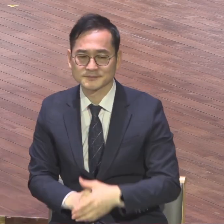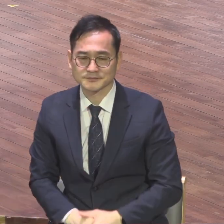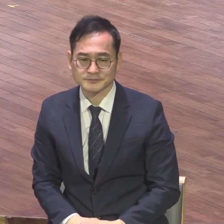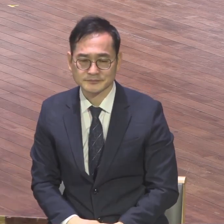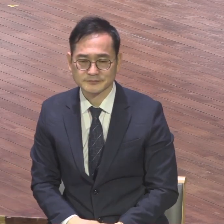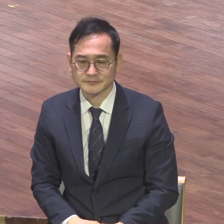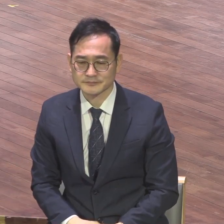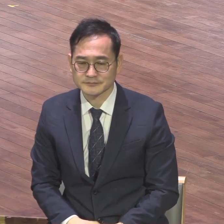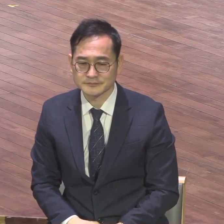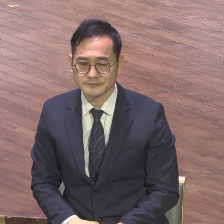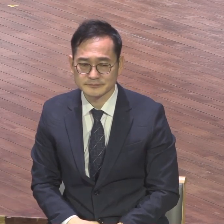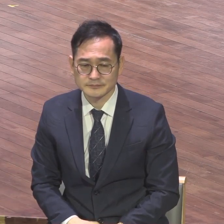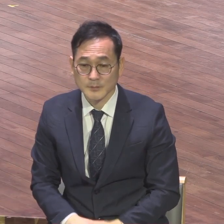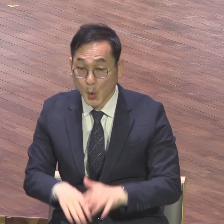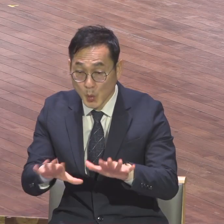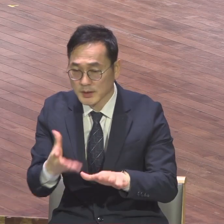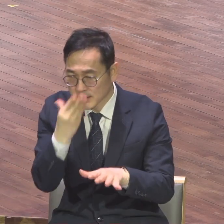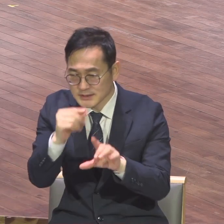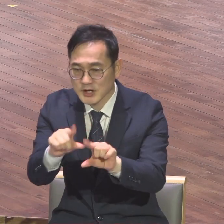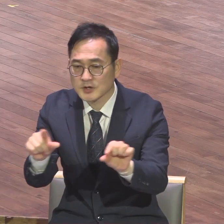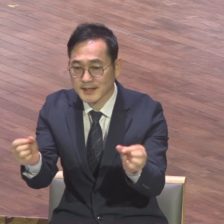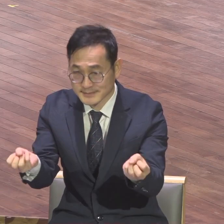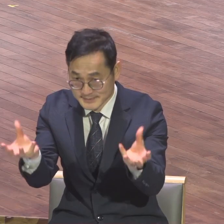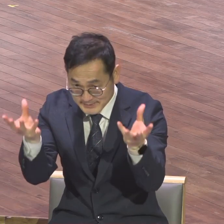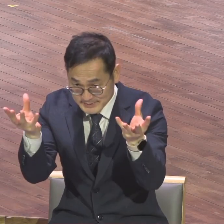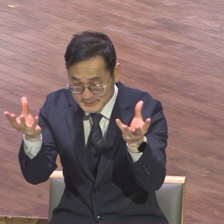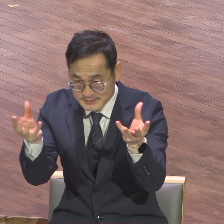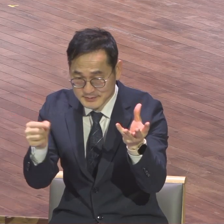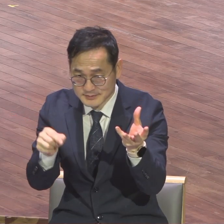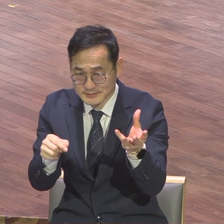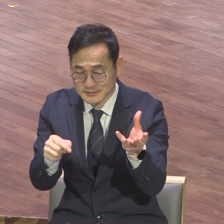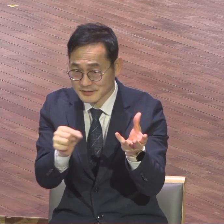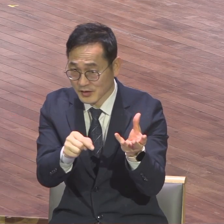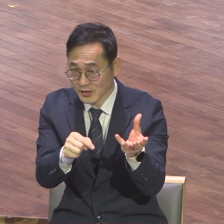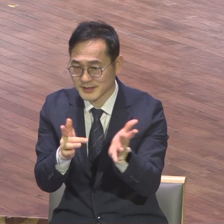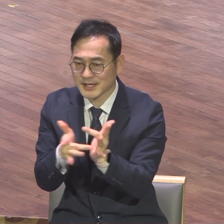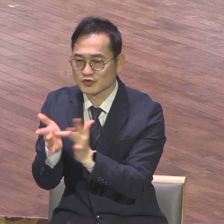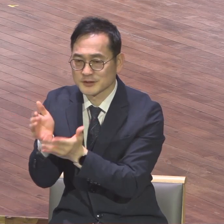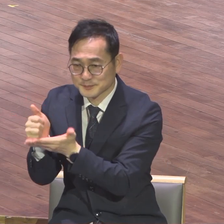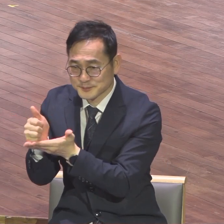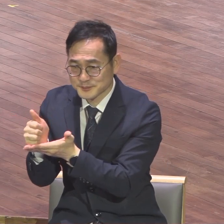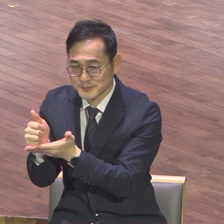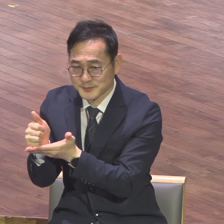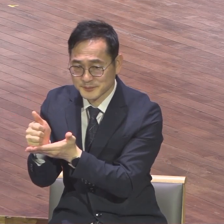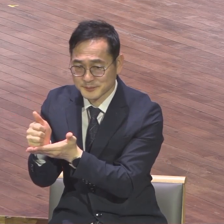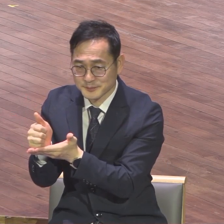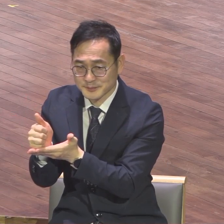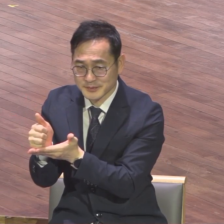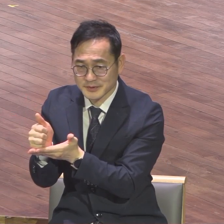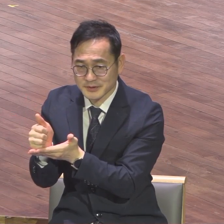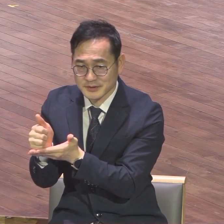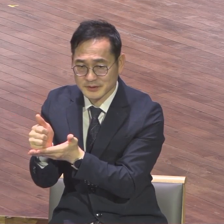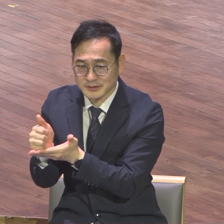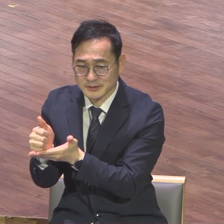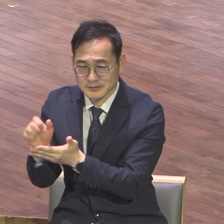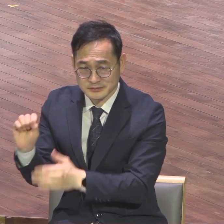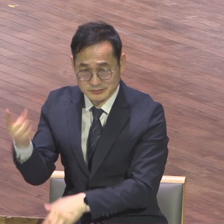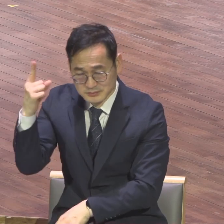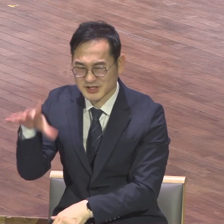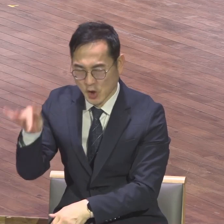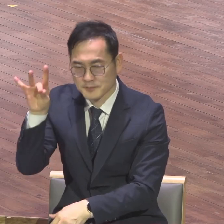후에 진행되는 성찬 예식을 예수님께서 친히 제정하신 것을 여기서 말씀하고